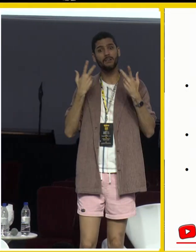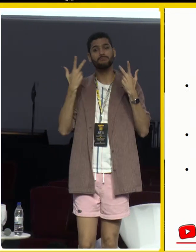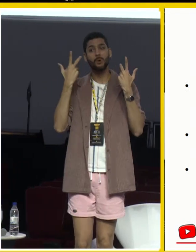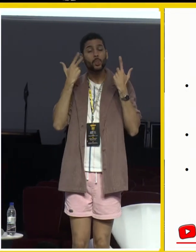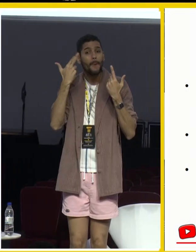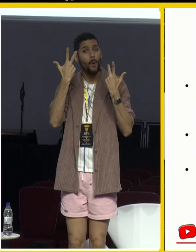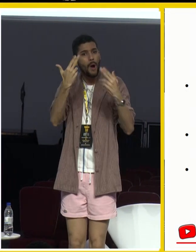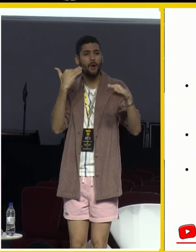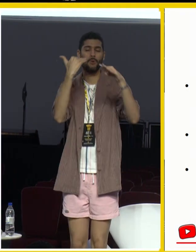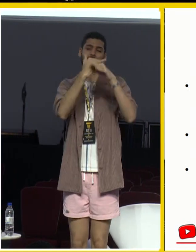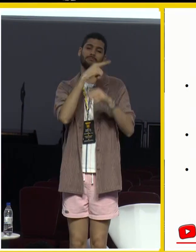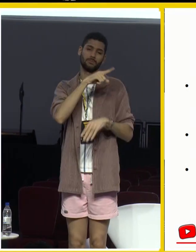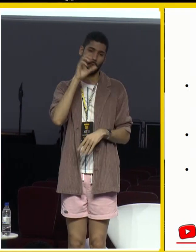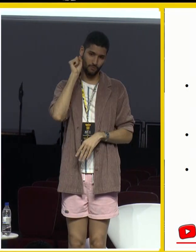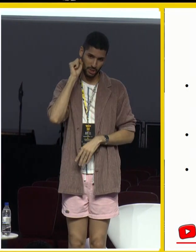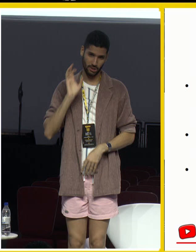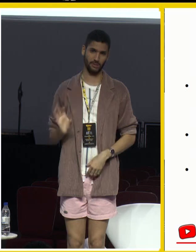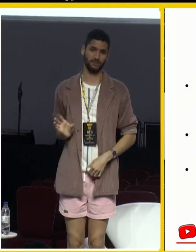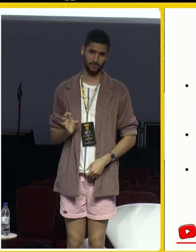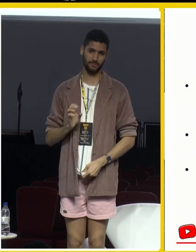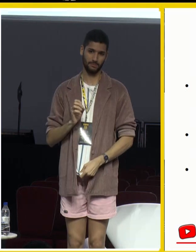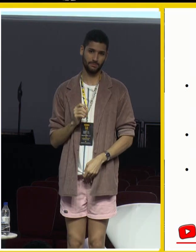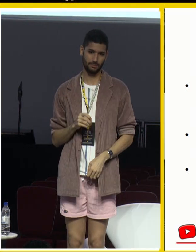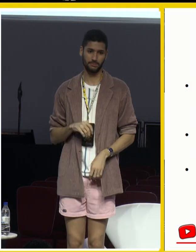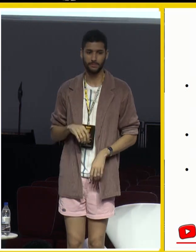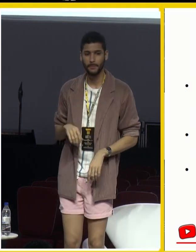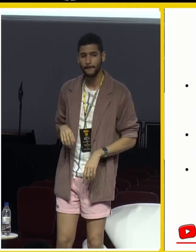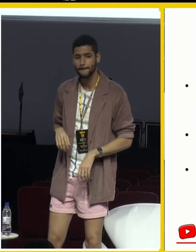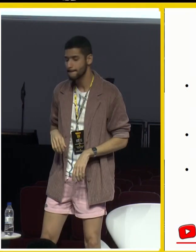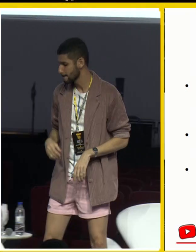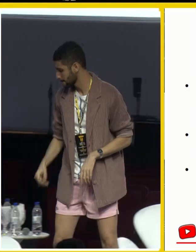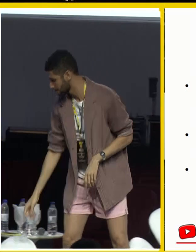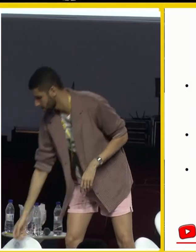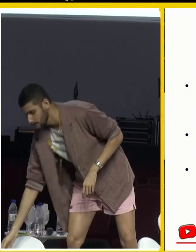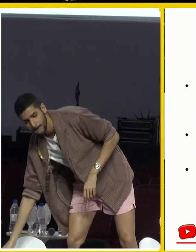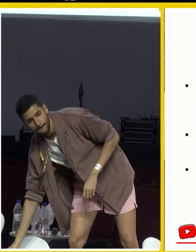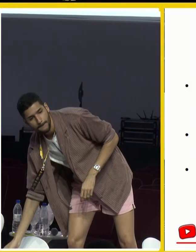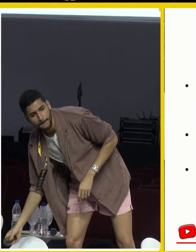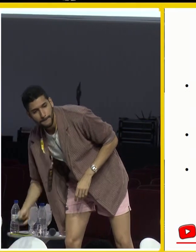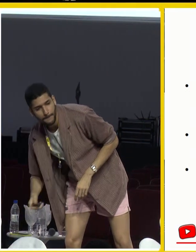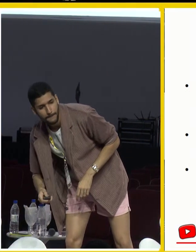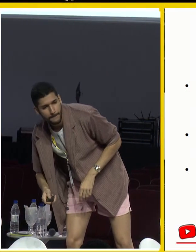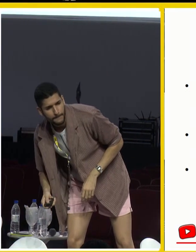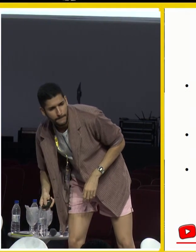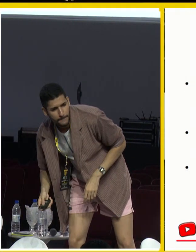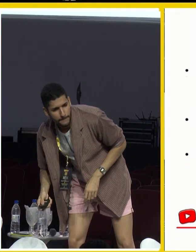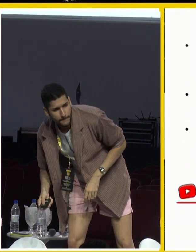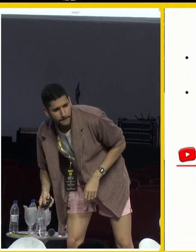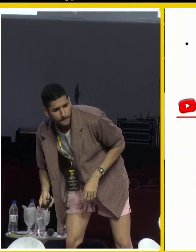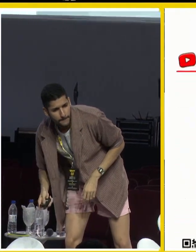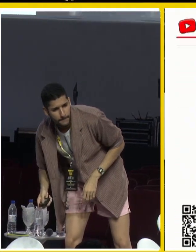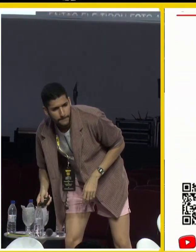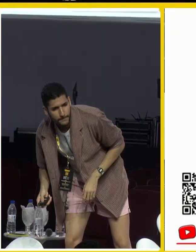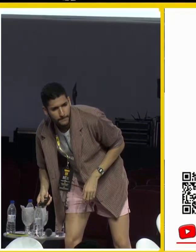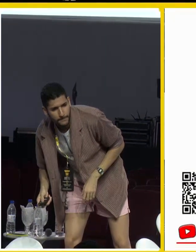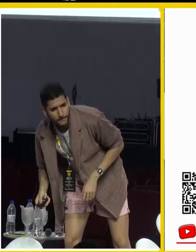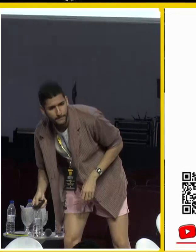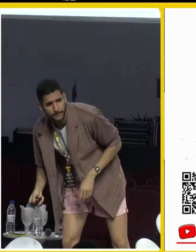desenvolver e eu quero ser quer produzir conteúdo assim como os ouvintes também produzem